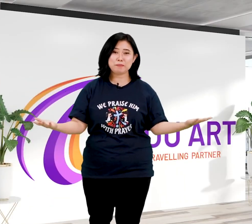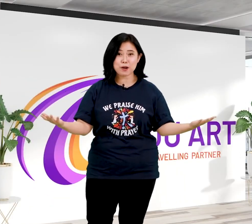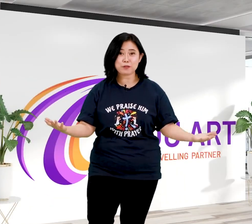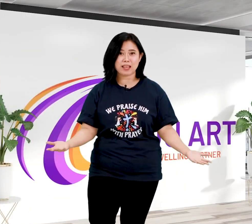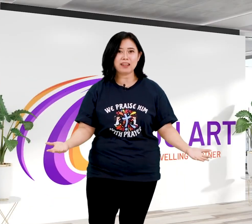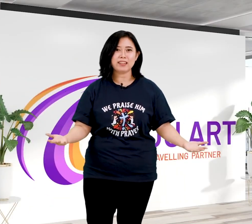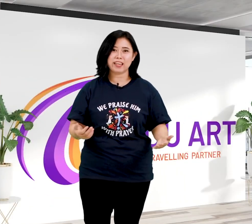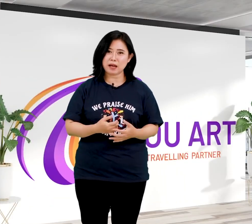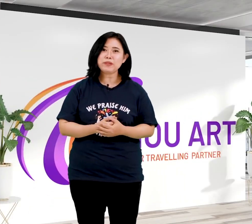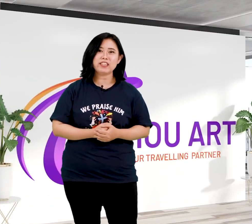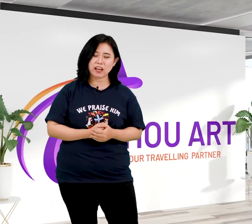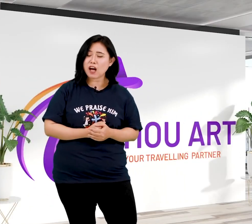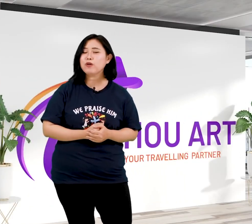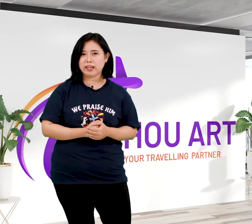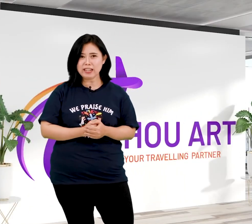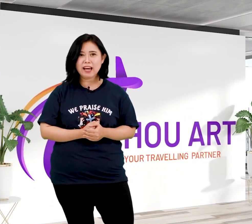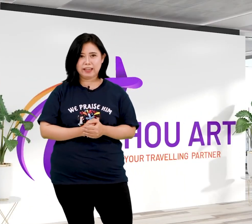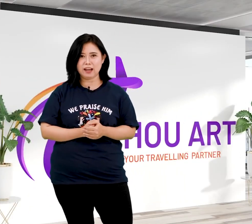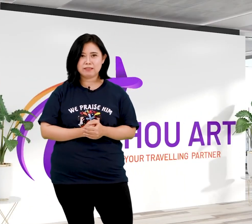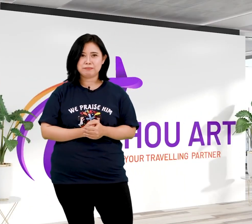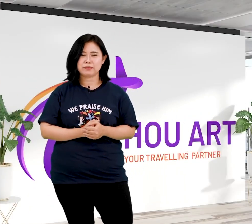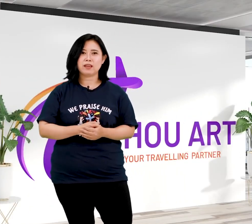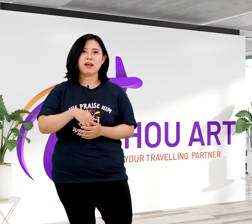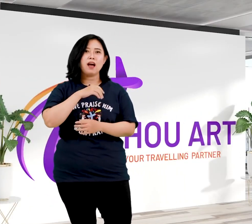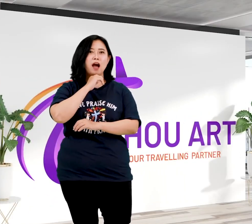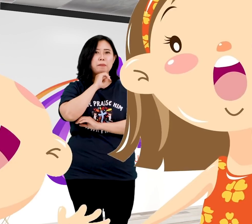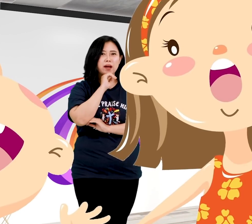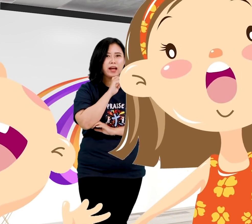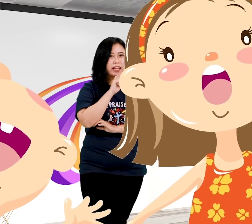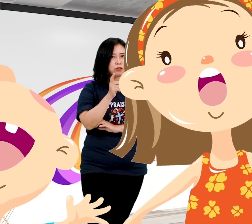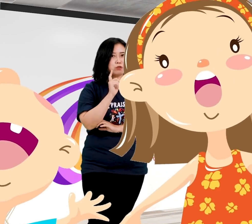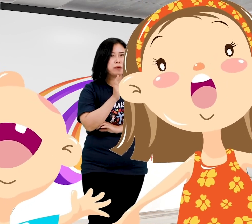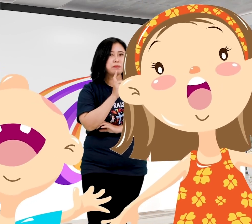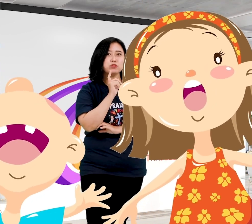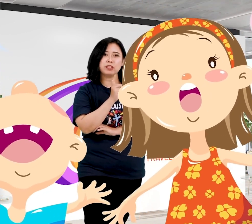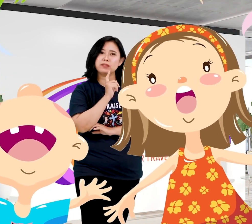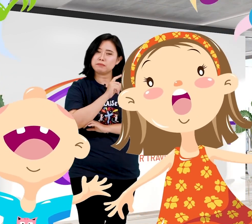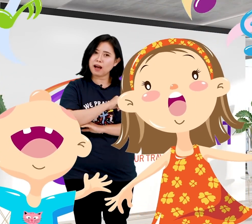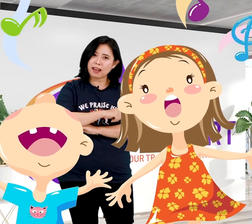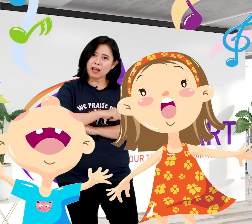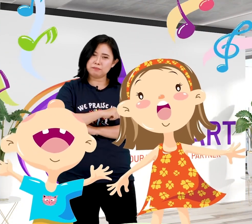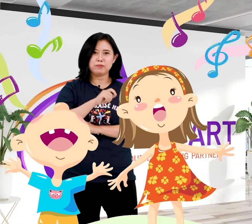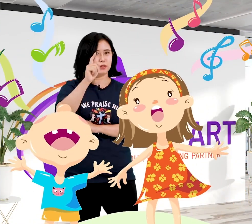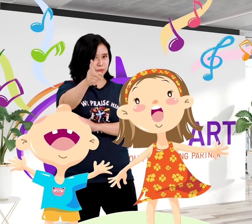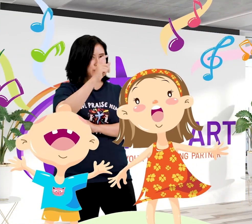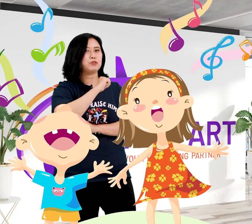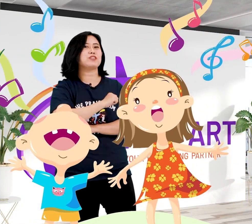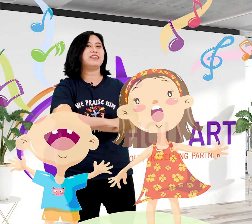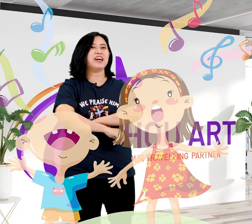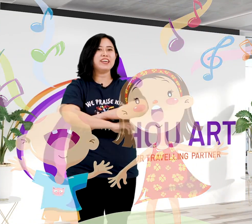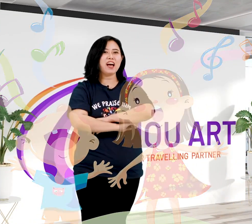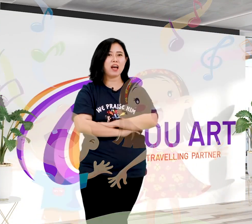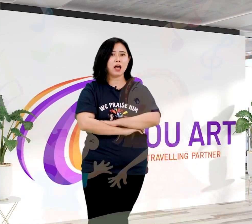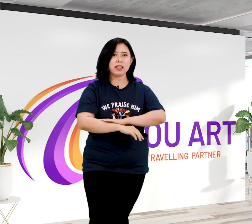Wah, barusan kita menyanyikan lagu yang indah ya. Apakah kalian suka memuji dan menyembah Allah?